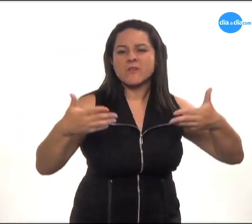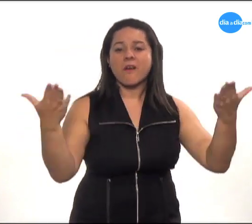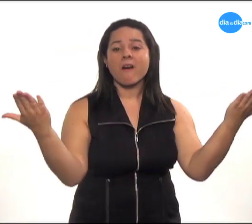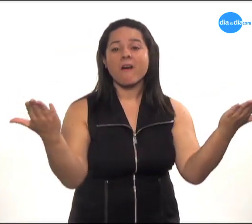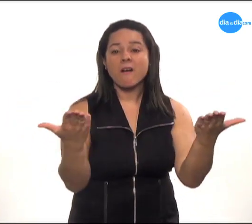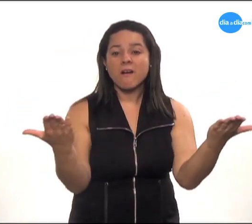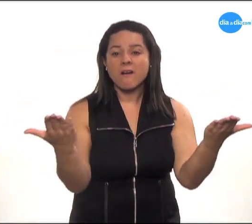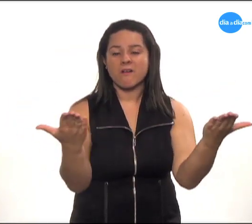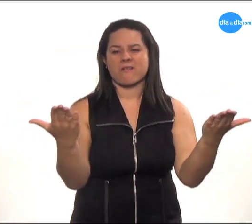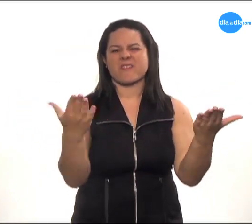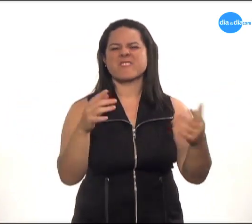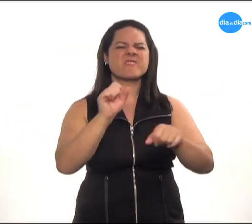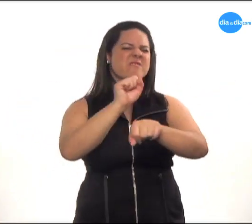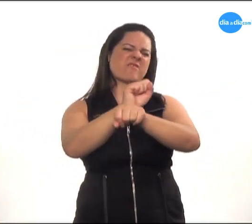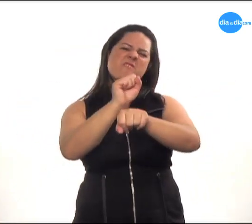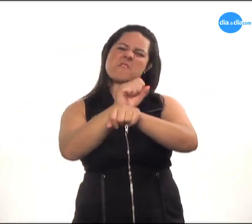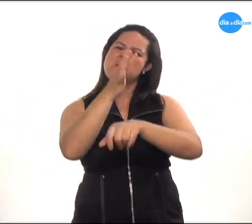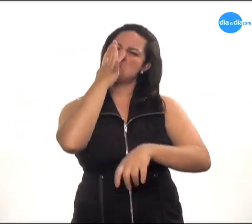e agora.